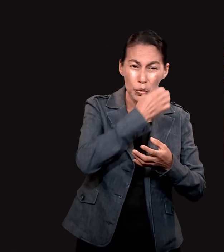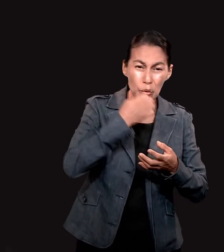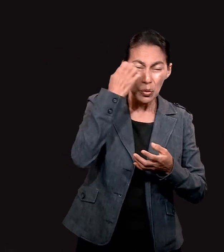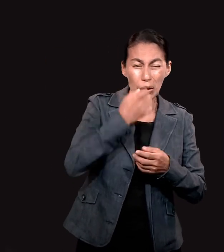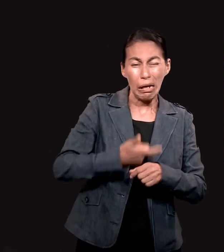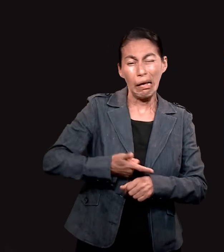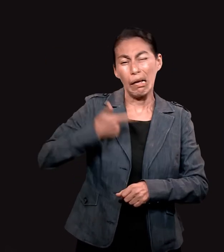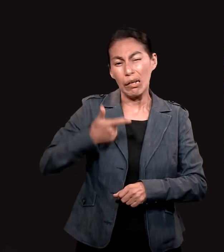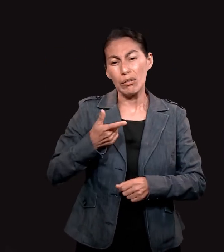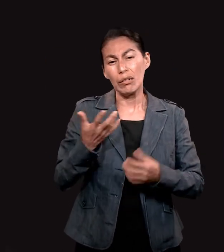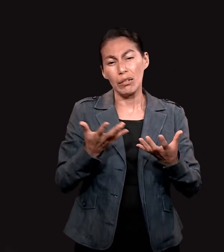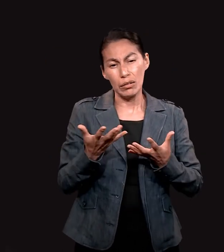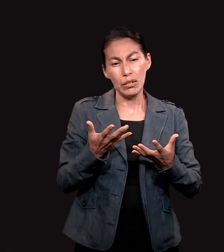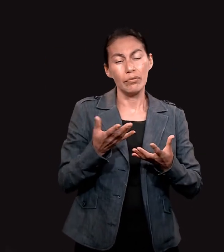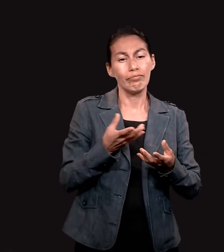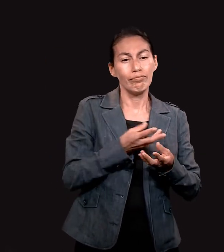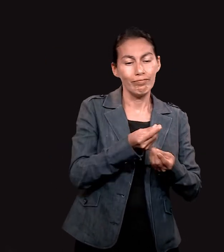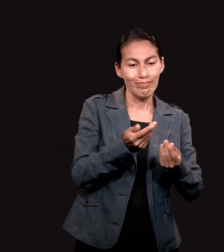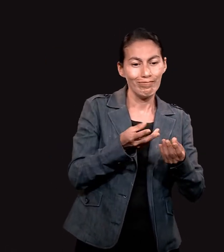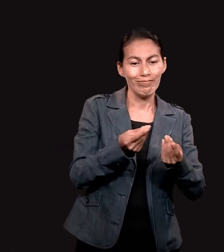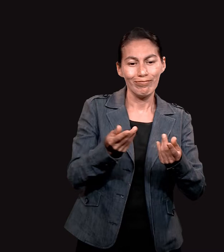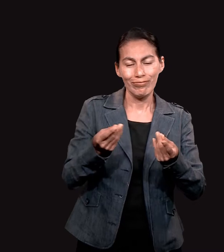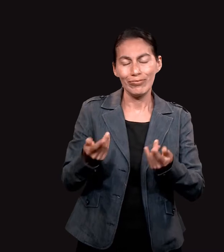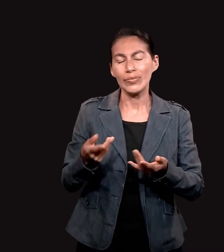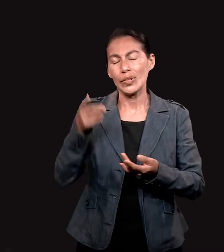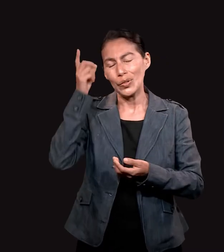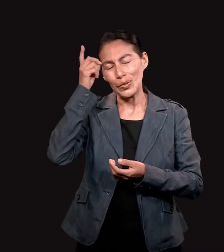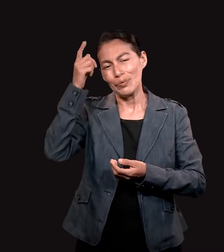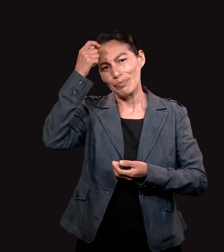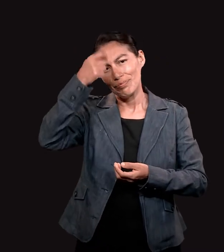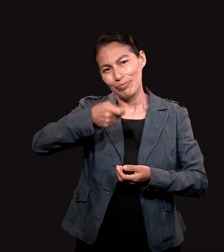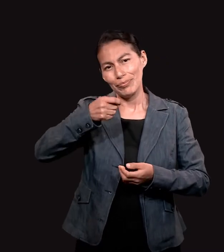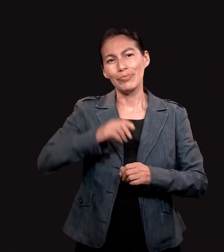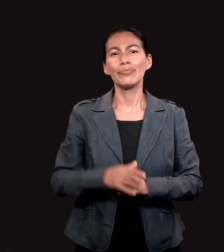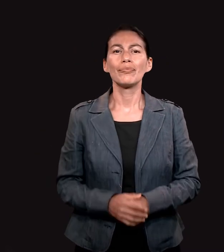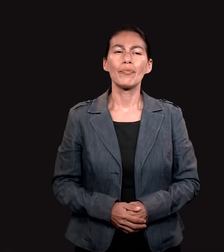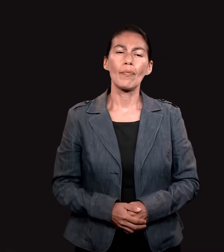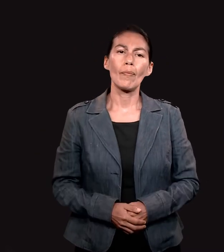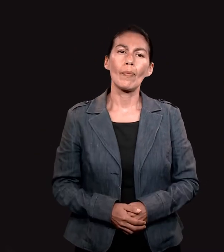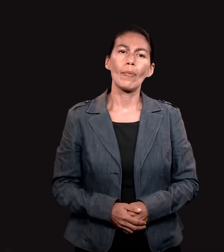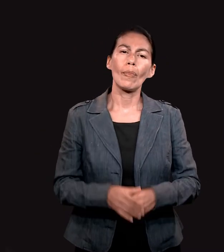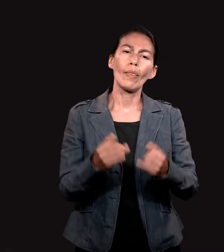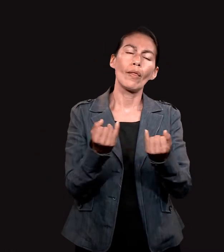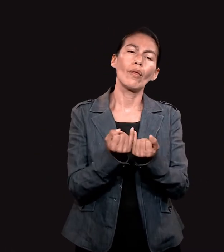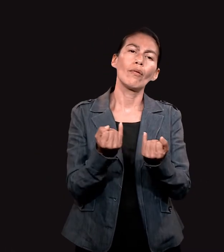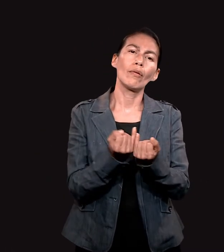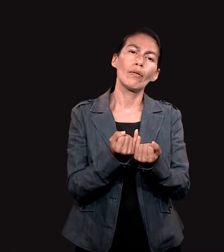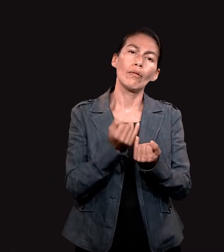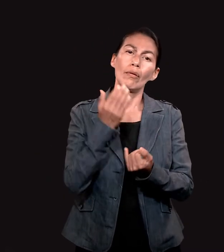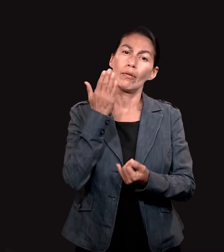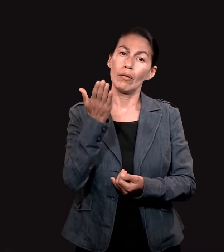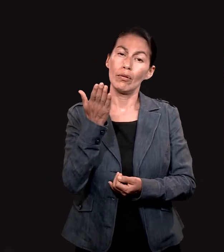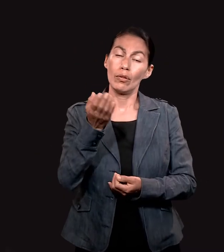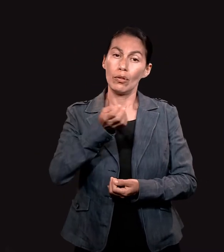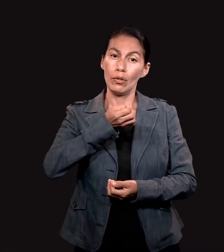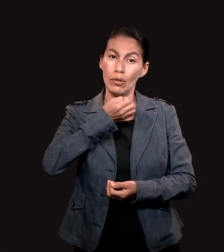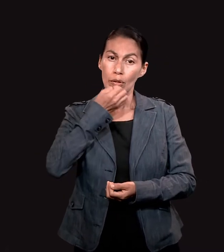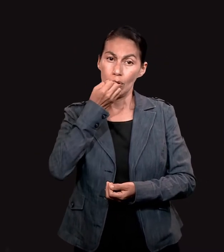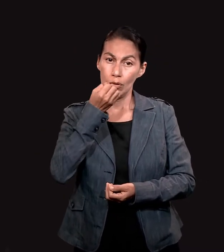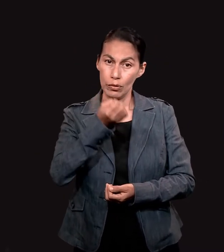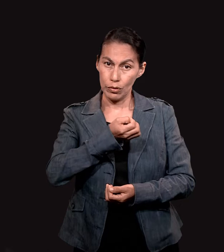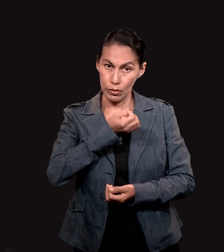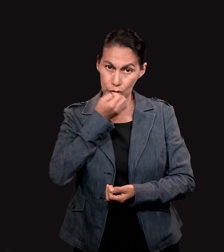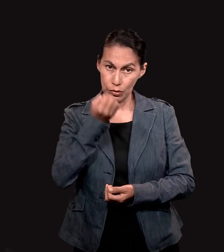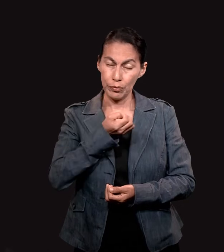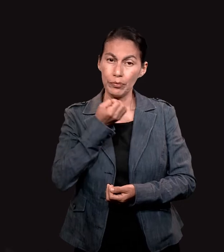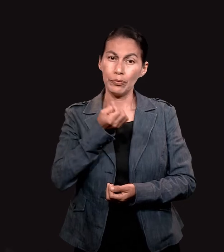medios para poder hacer estos estudios que son bastante caros. Tenemos también los siguientes pedidos